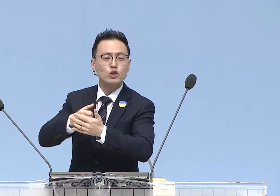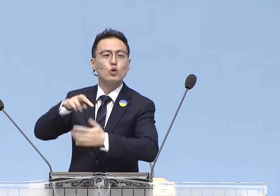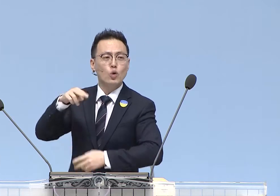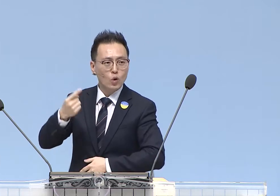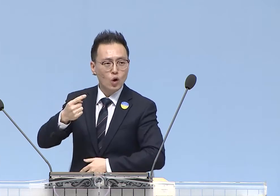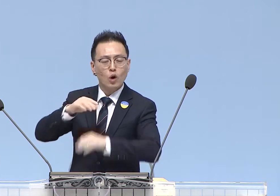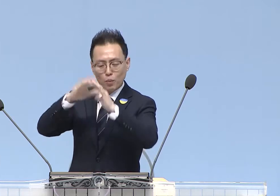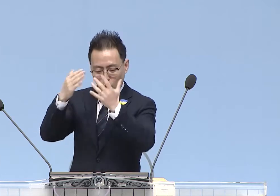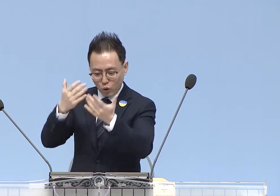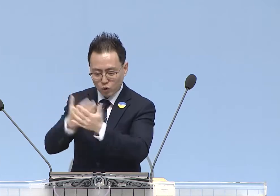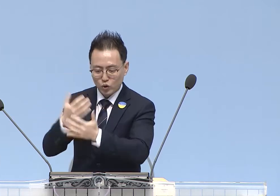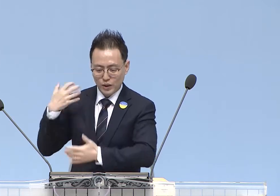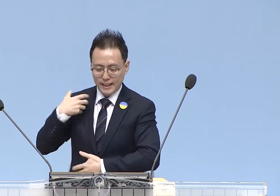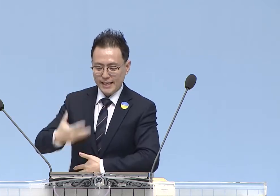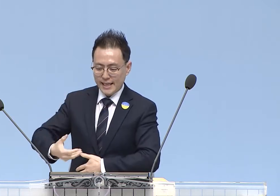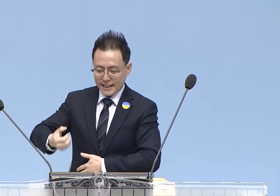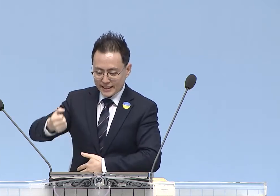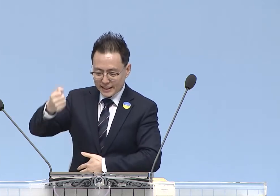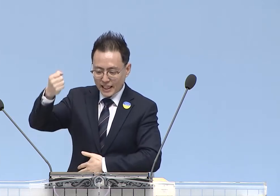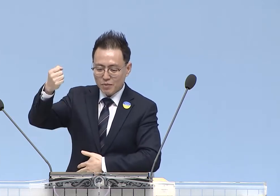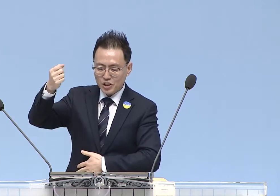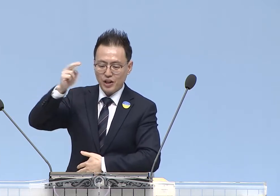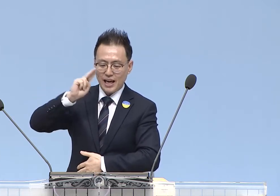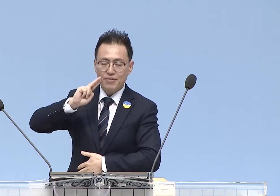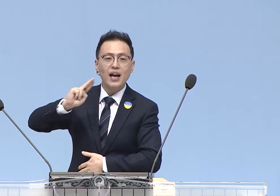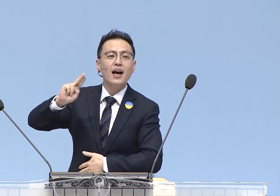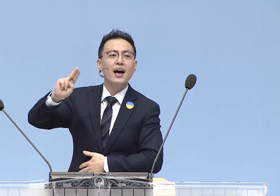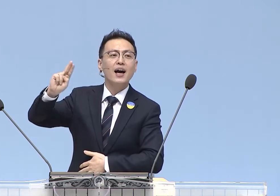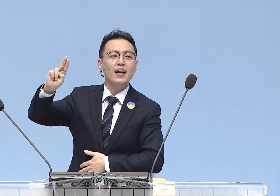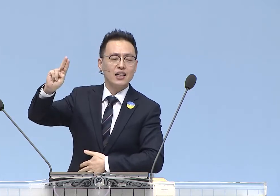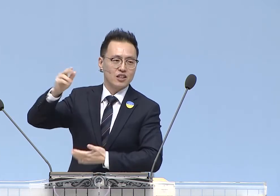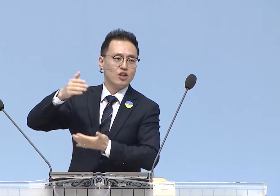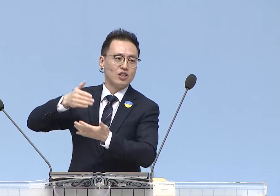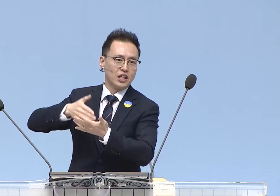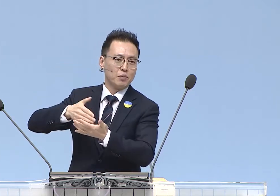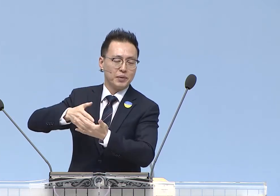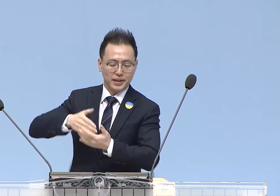죄악마저도 모두 책임지셔야 한다라는 그런 느낌입니다.